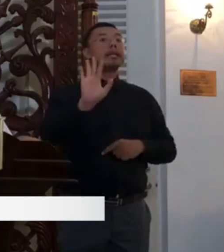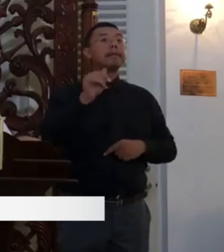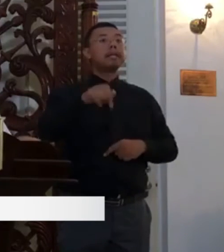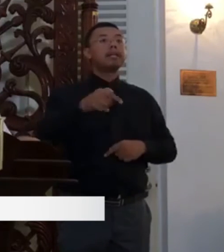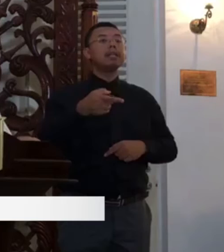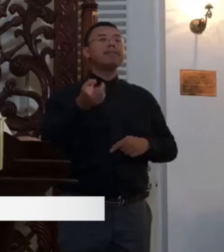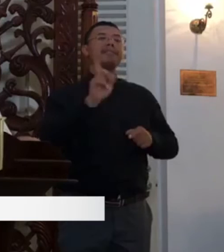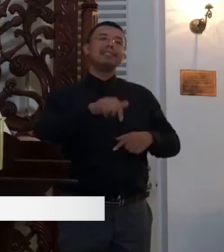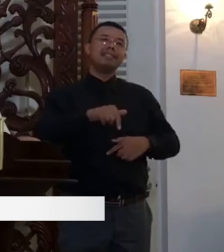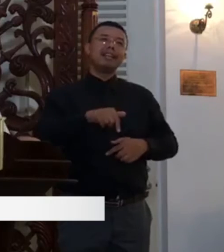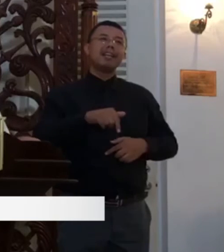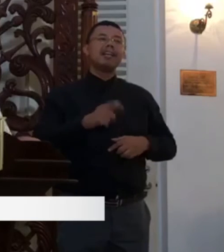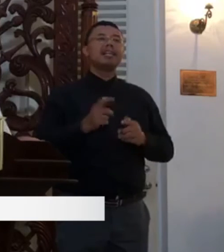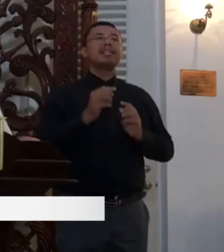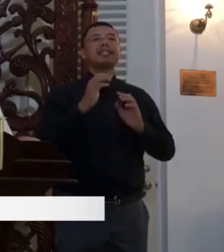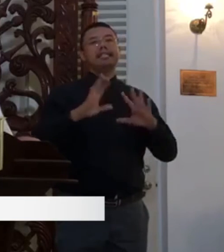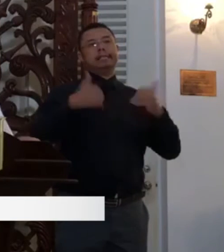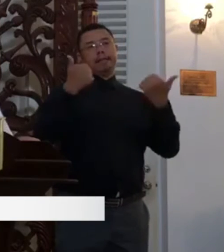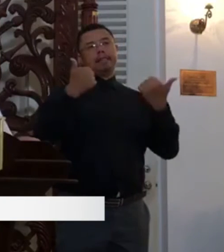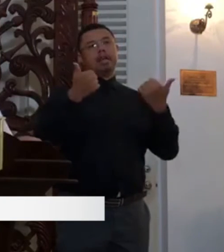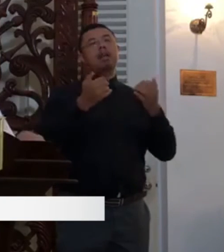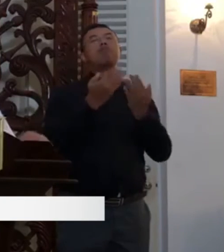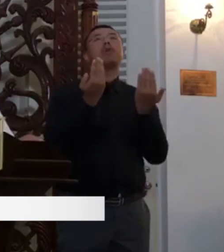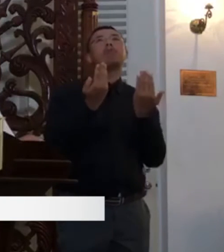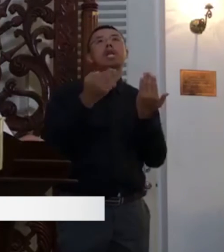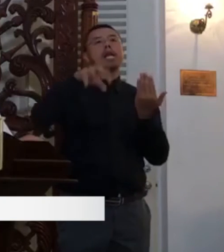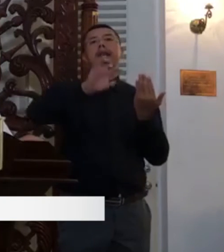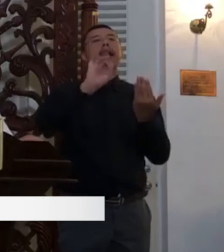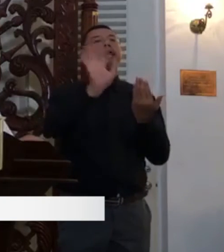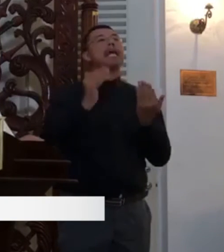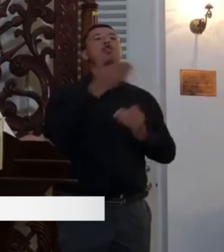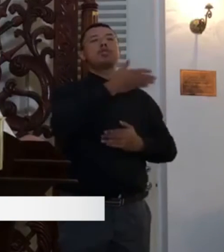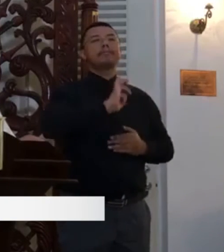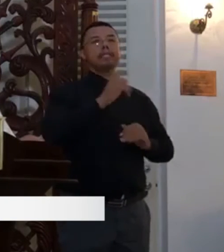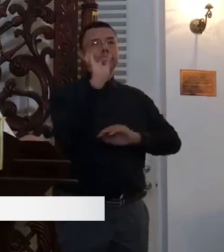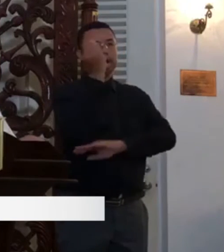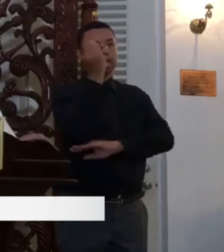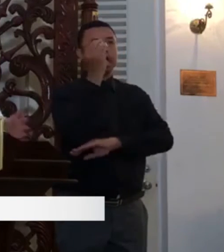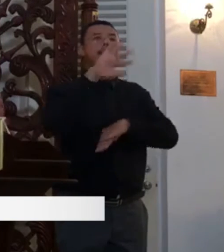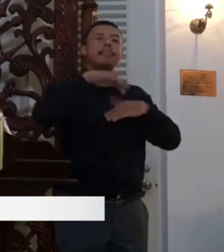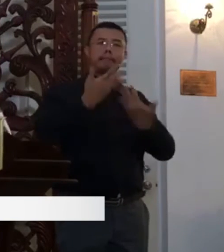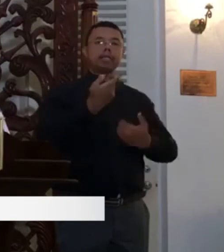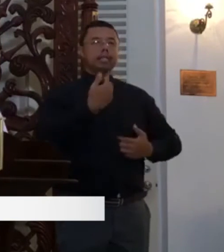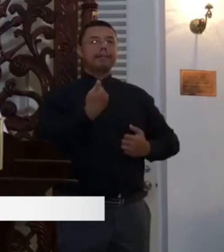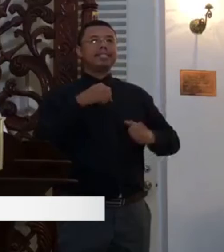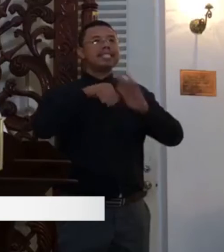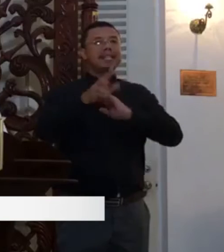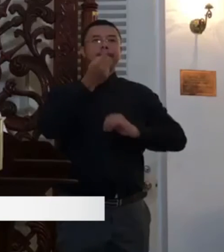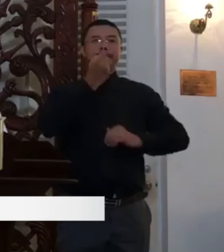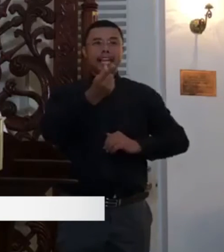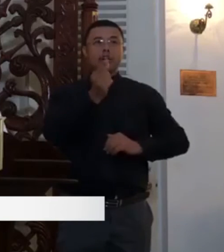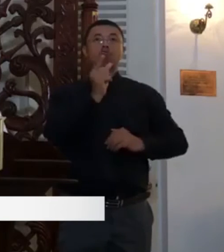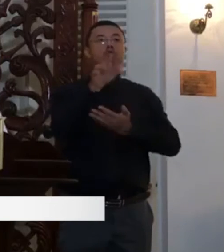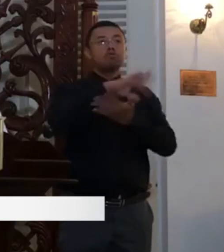sebagai rujukan. Mudah-mudahan daerah lain tidak harus mengalami seperti kita. Tapi kita bisa mengirimkan pesan